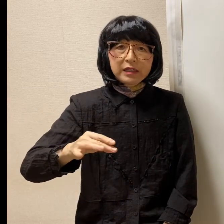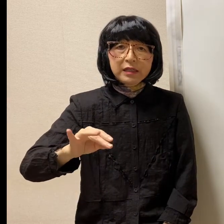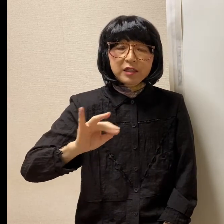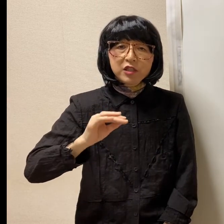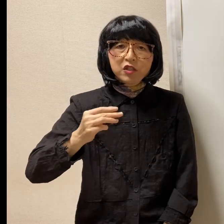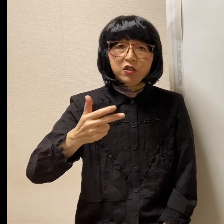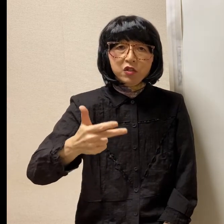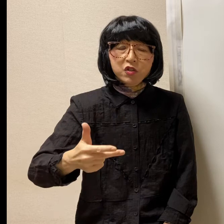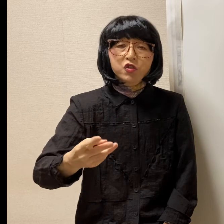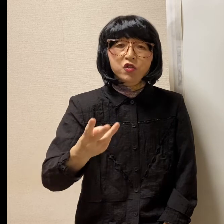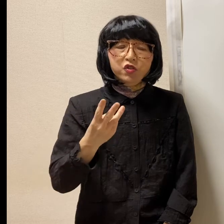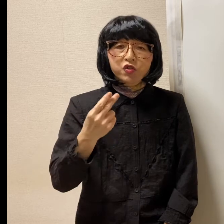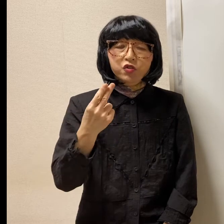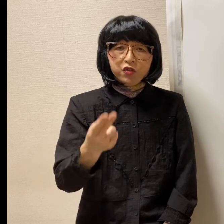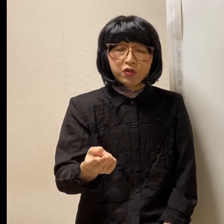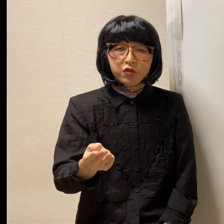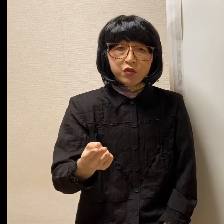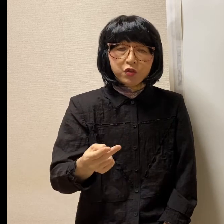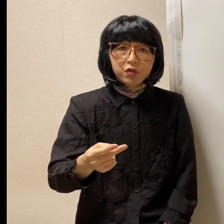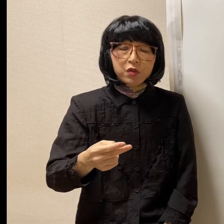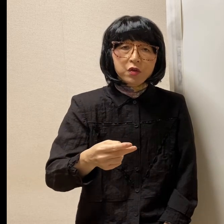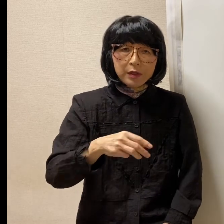I finished my homework.